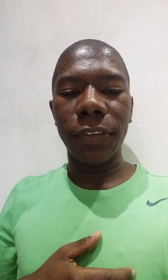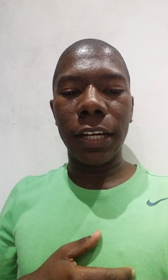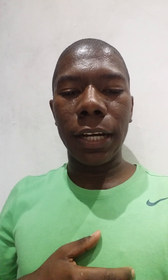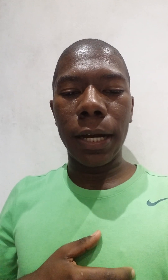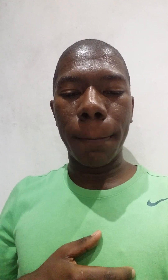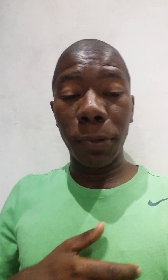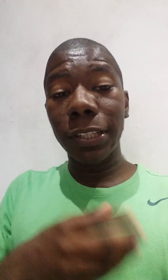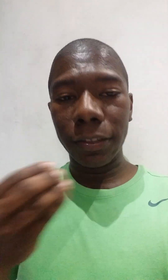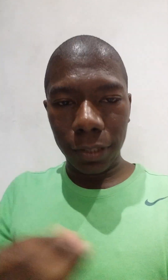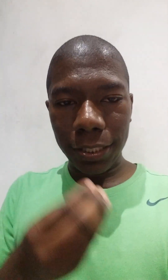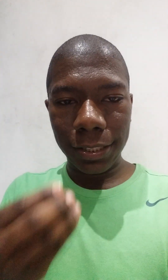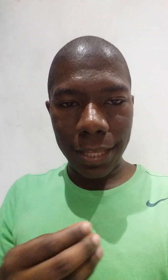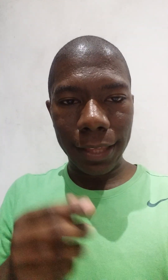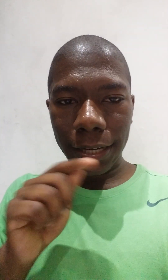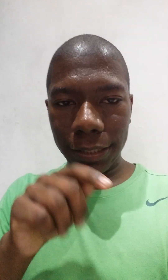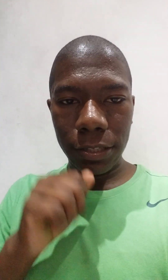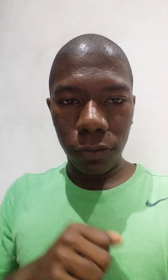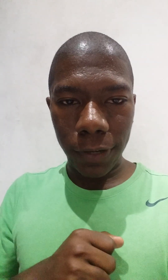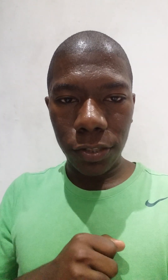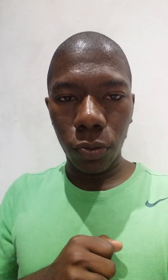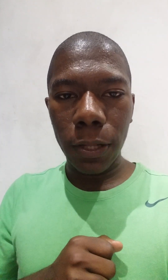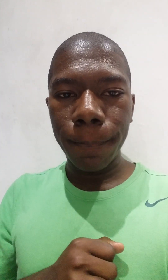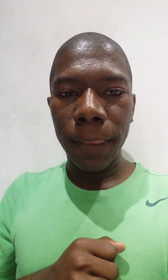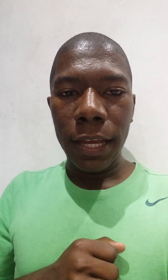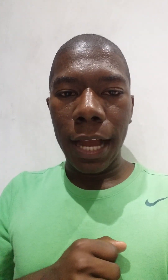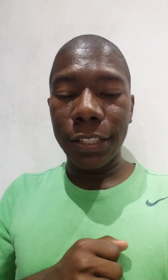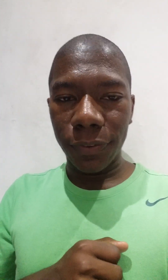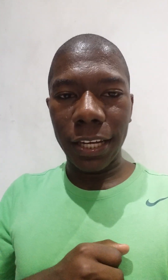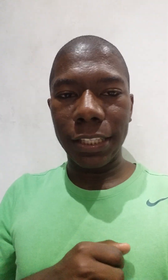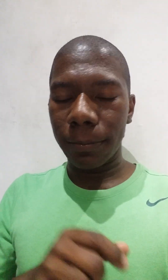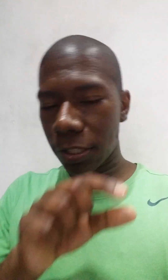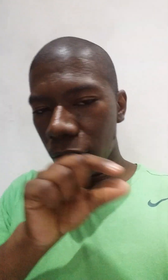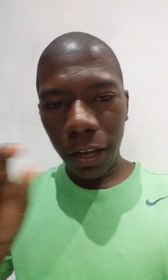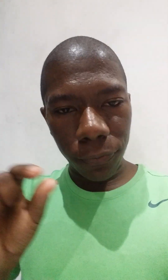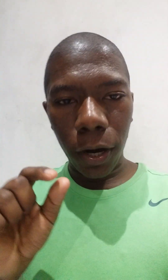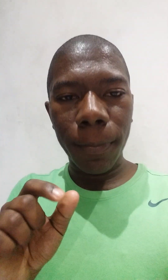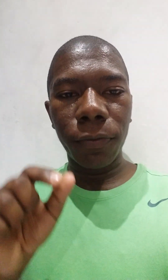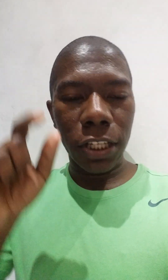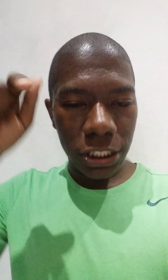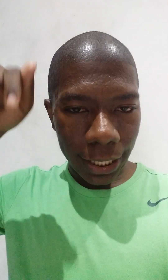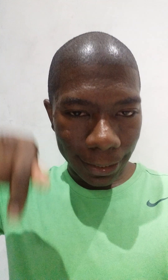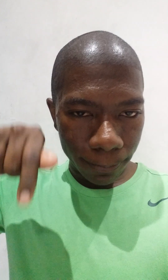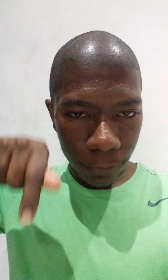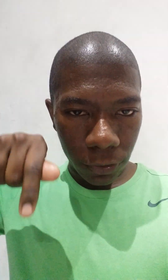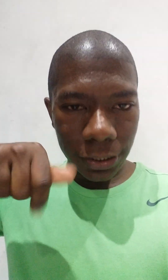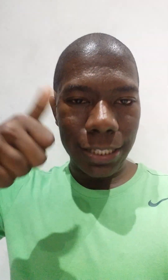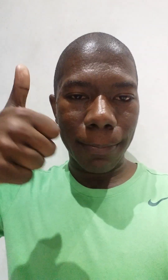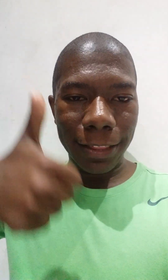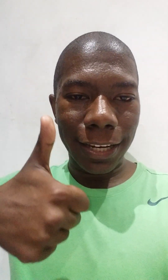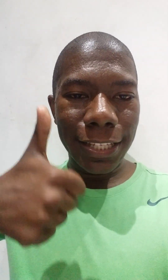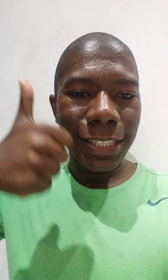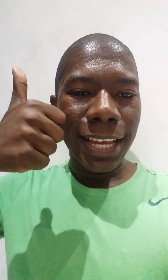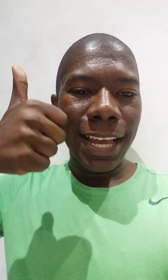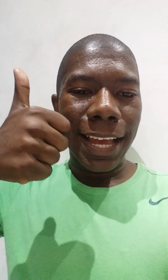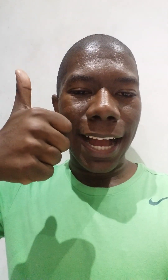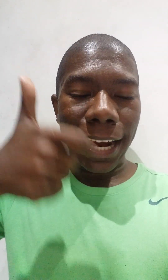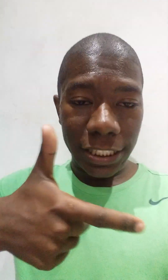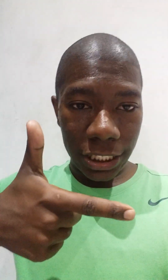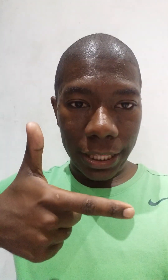fica por dentro desses detalhes que isso faz toda a diferença mas de qualquer forma vou deixar aqui para vocês a matriz A cartilha da